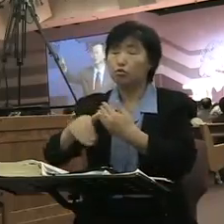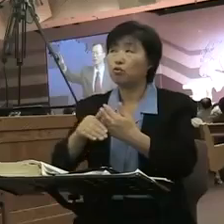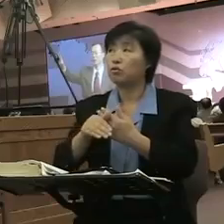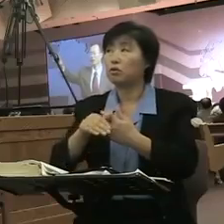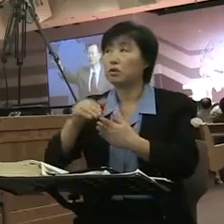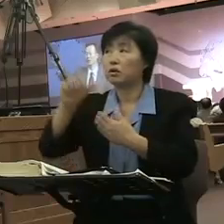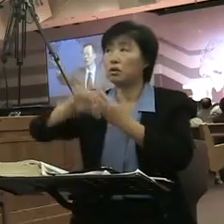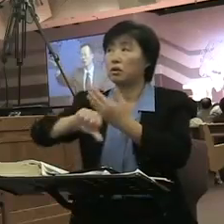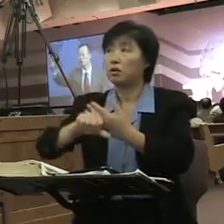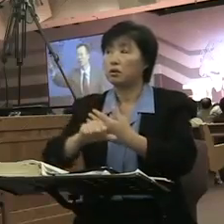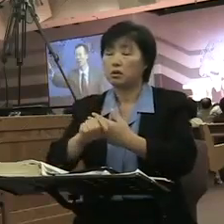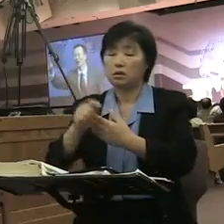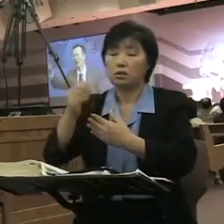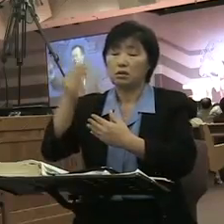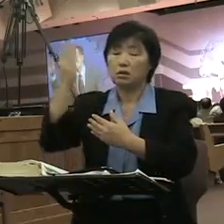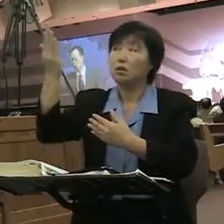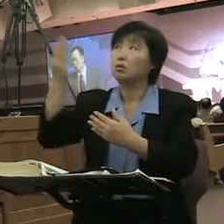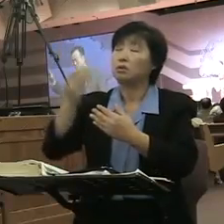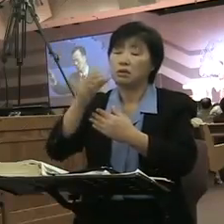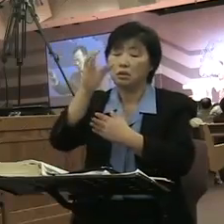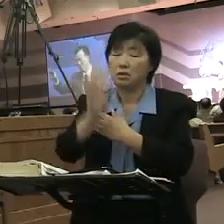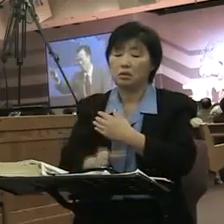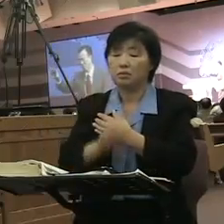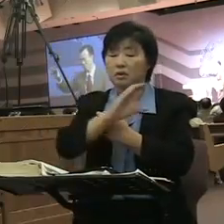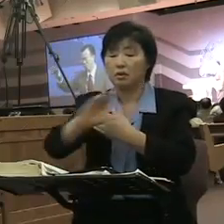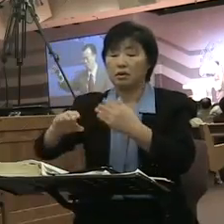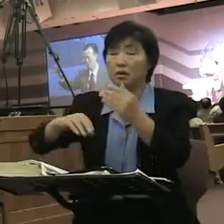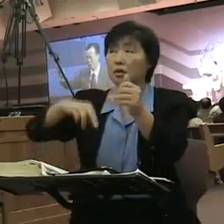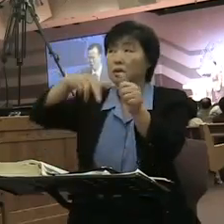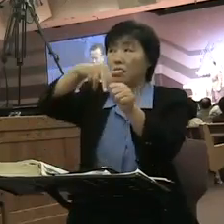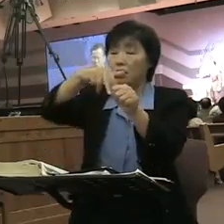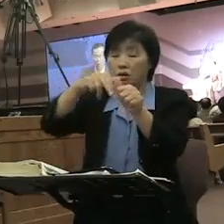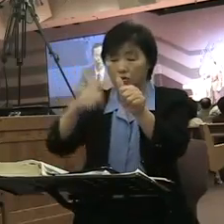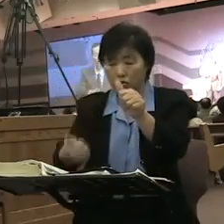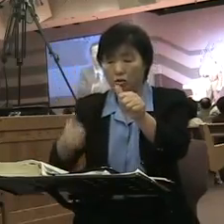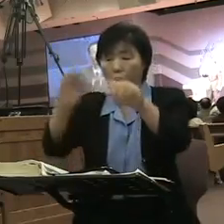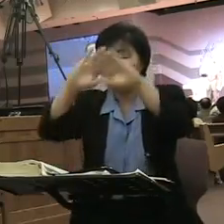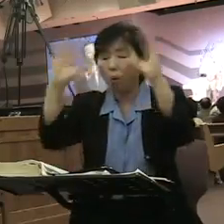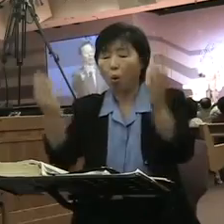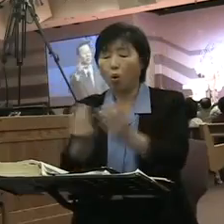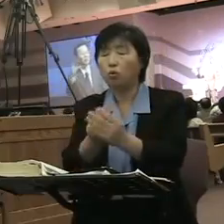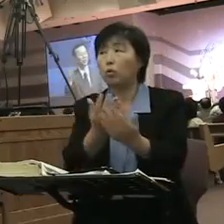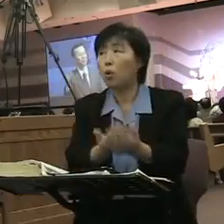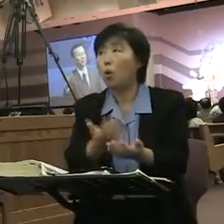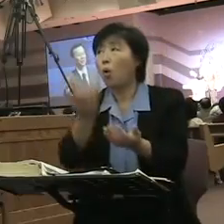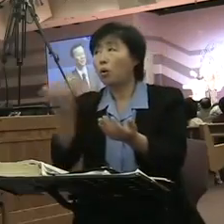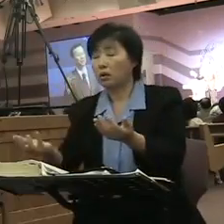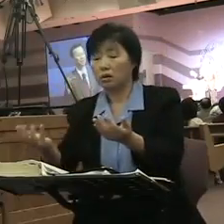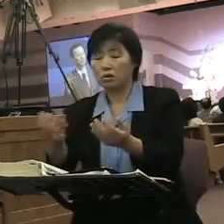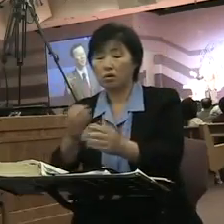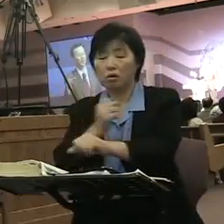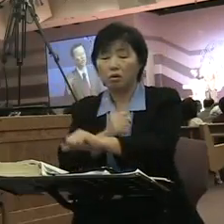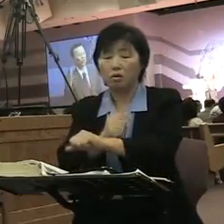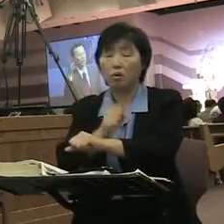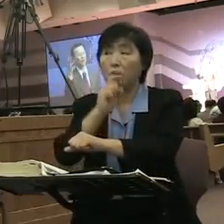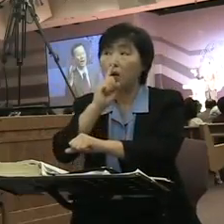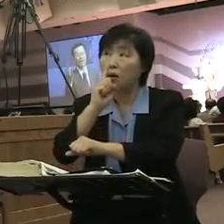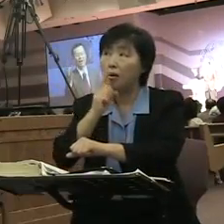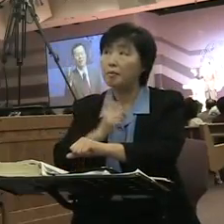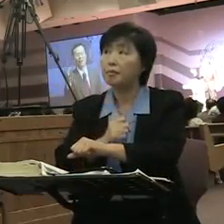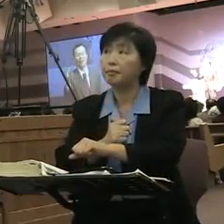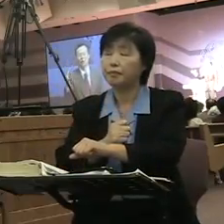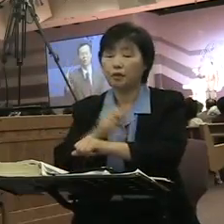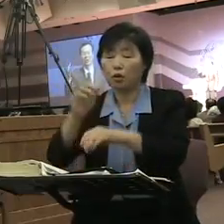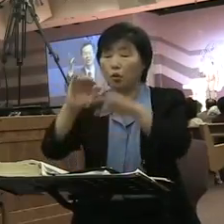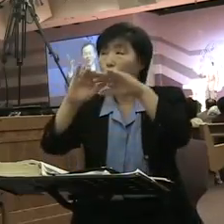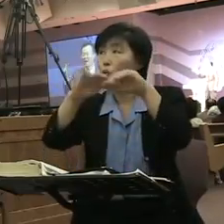그것을 그분이 십자가에 달려 죽으시므로 모두 옮기시겠다고 말씀하십니다. 우리는 다